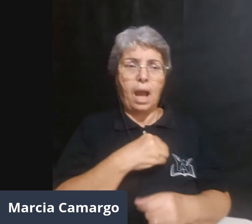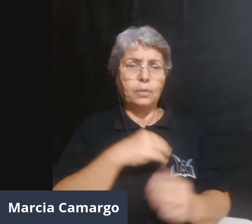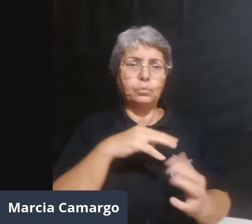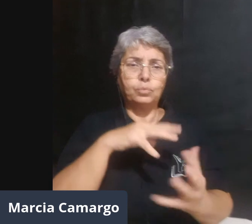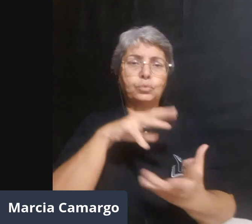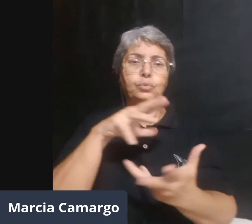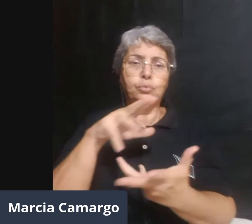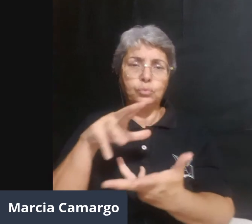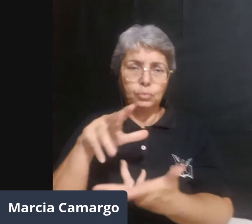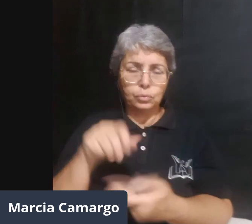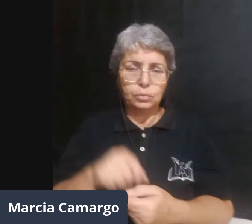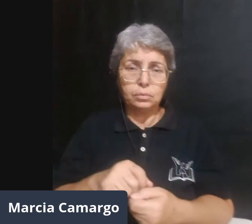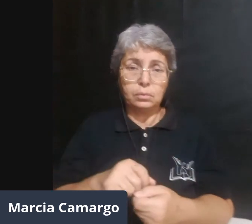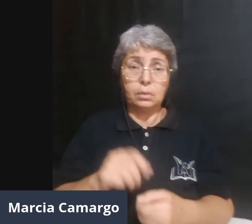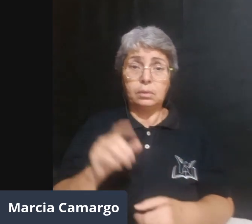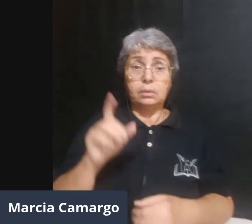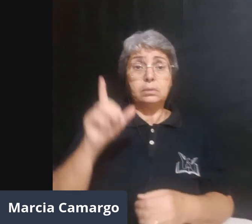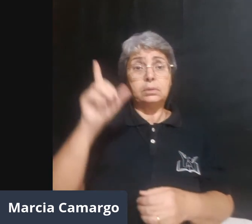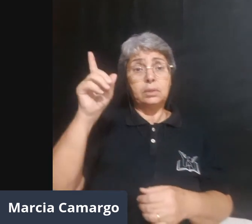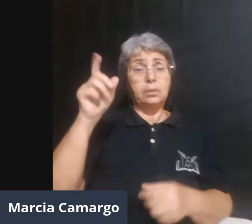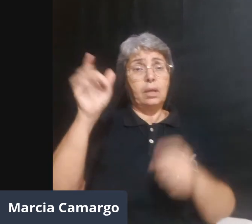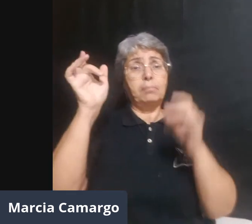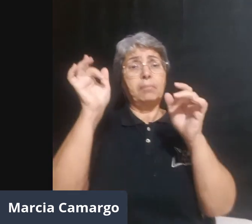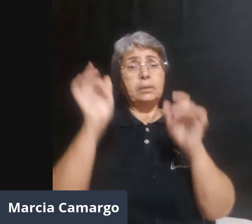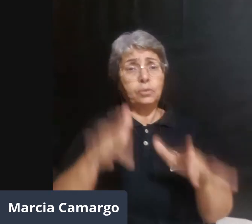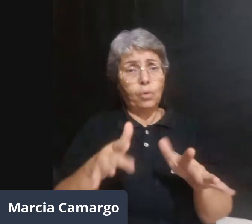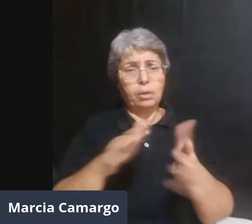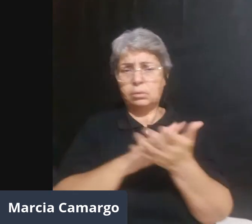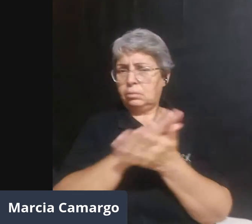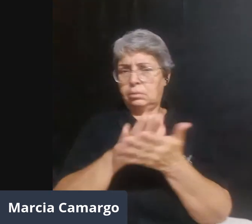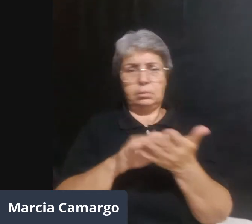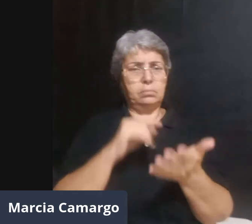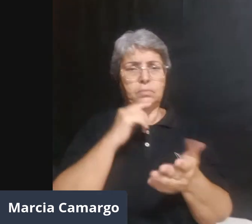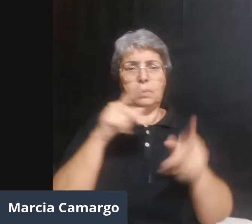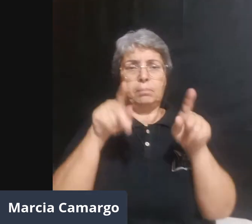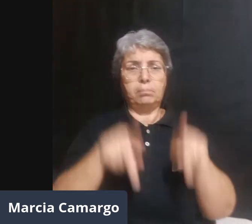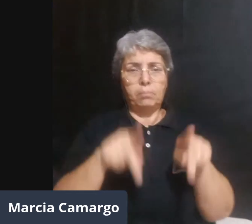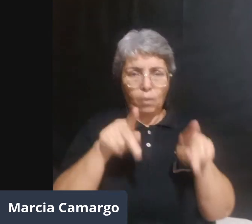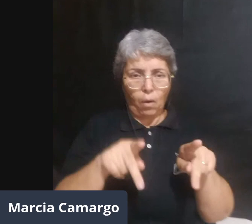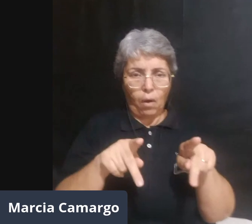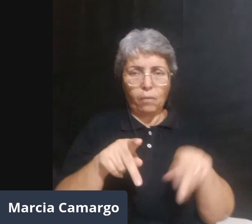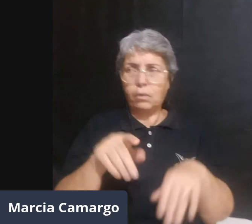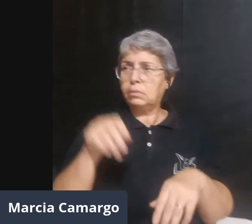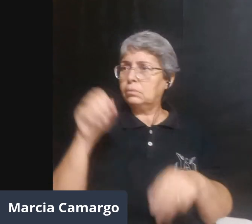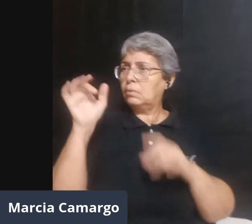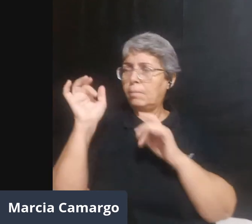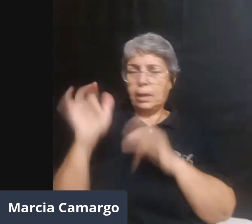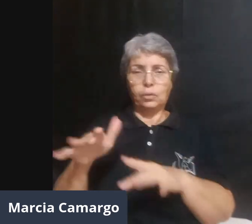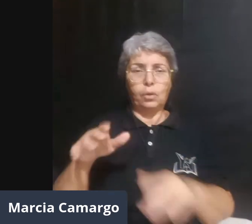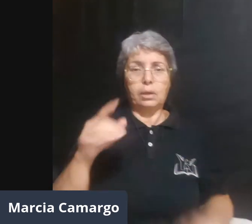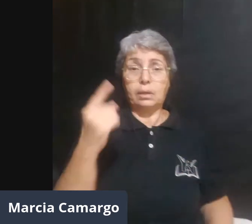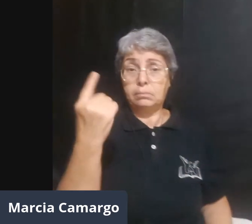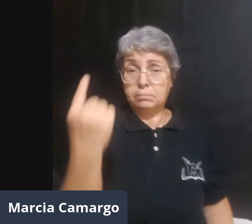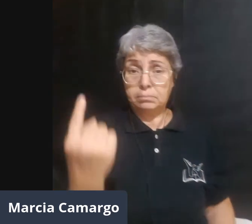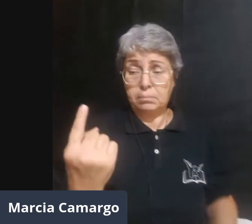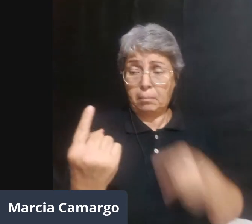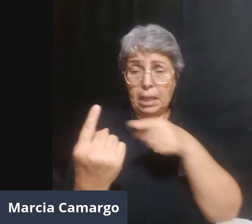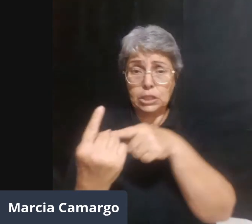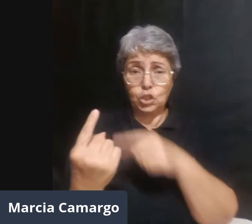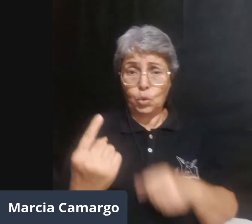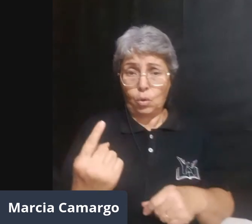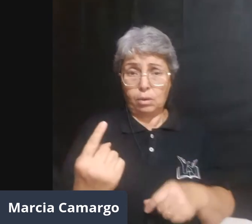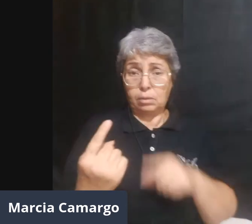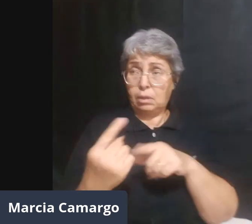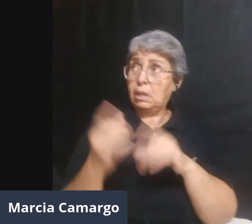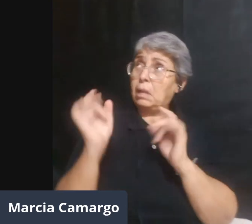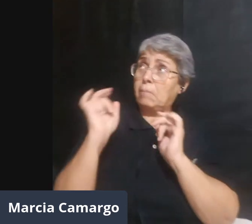inspiração: Deus nunca abandona povos ou indivíduos até que eles o abandonem. Por